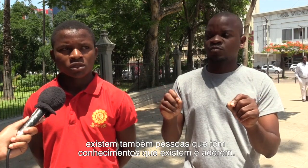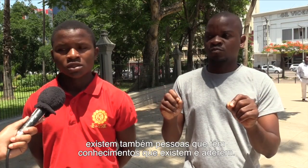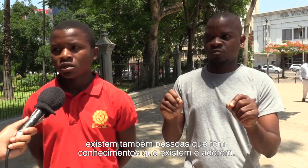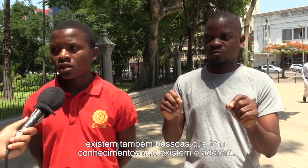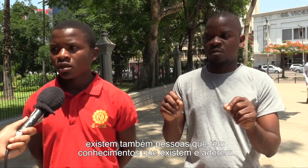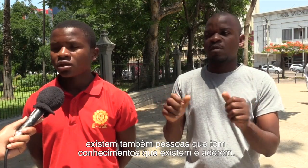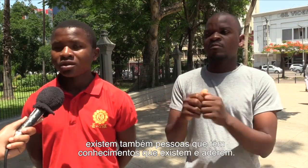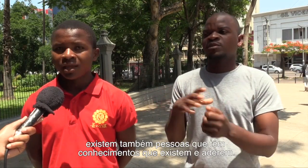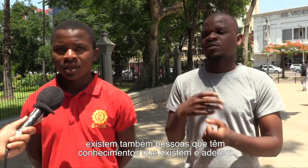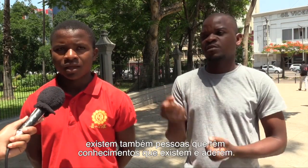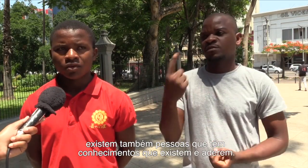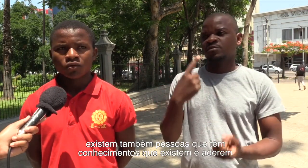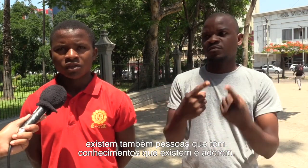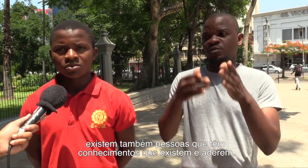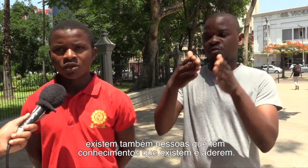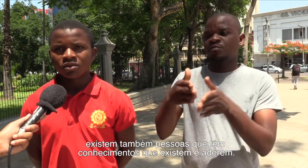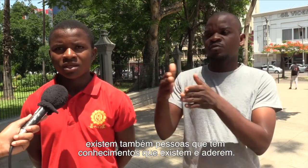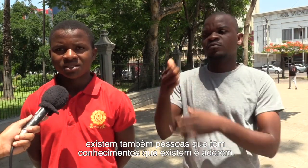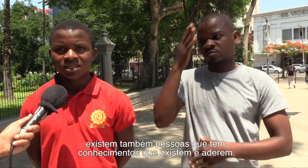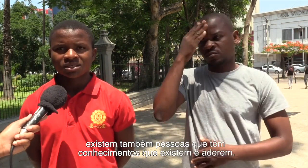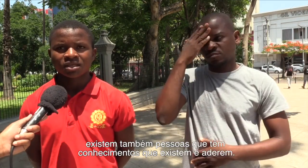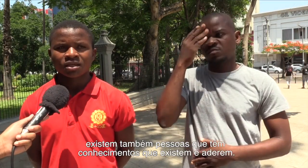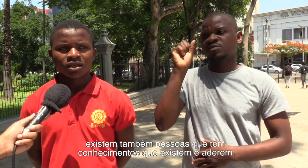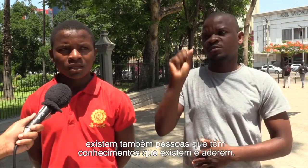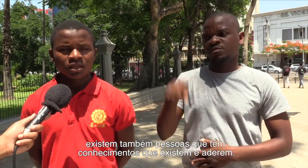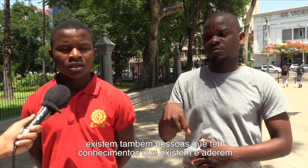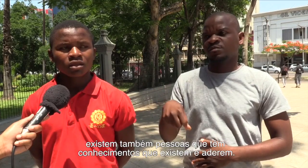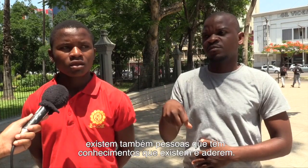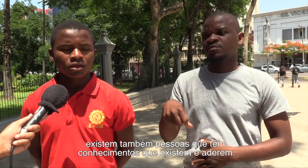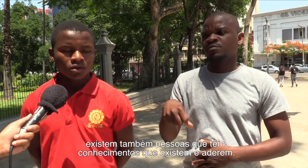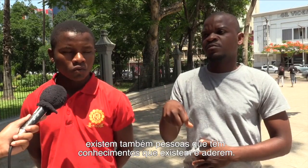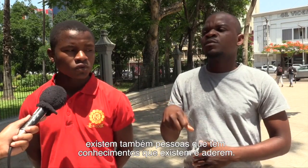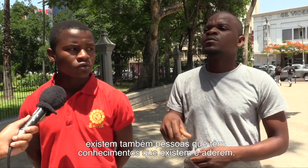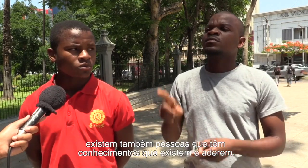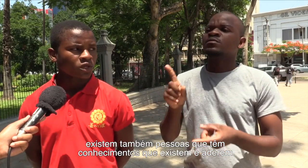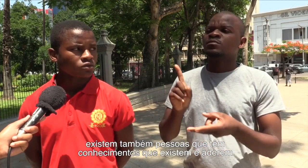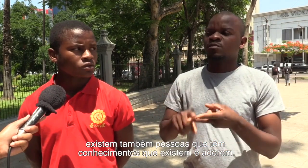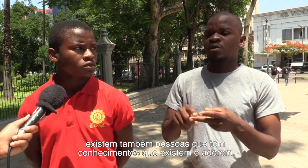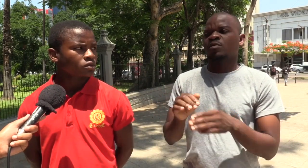pessoas que têm o conhecimento de que existem e usam os métodos.